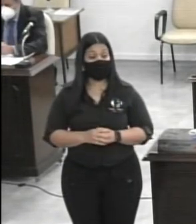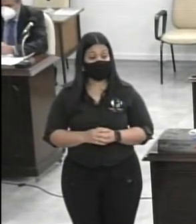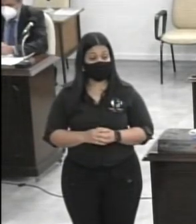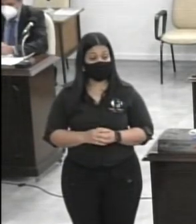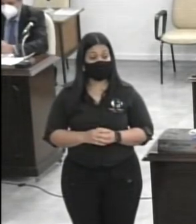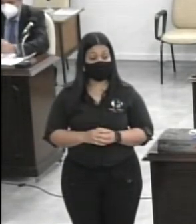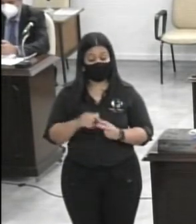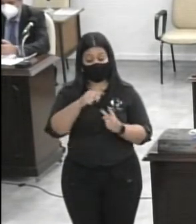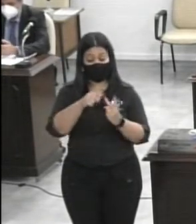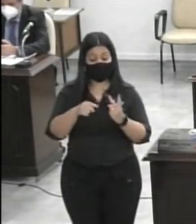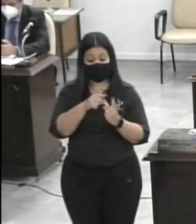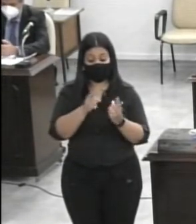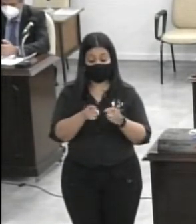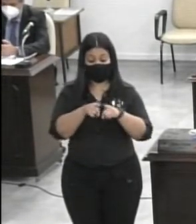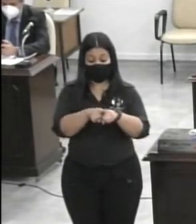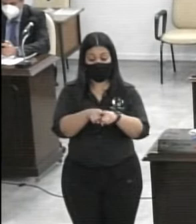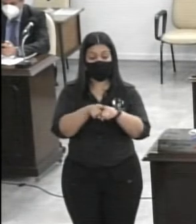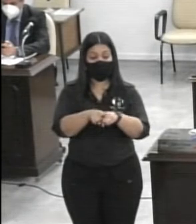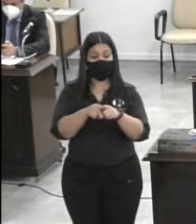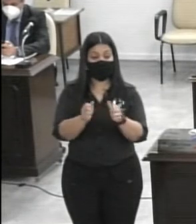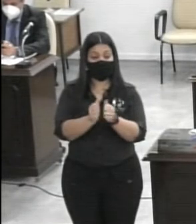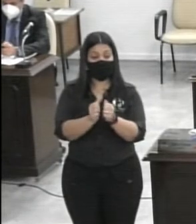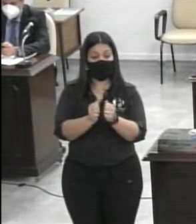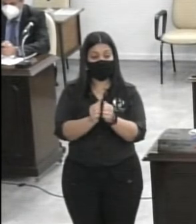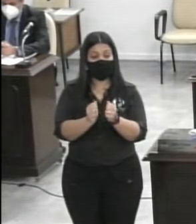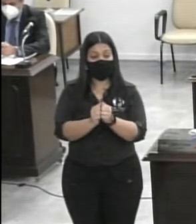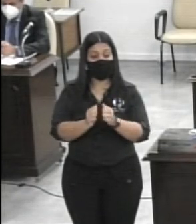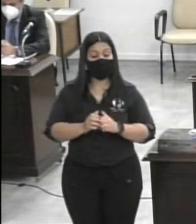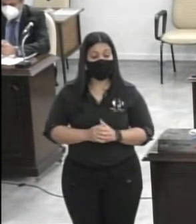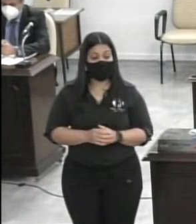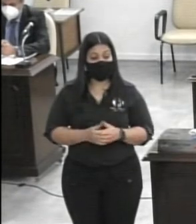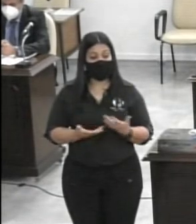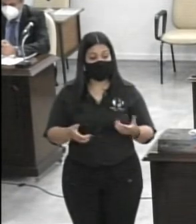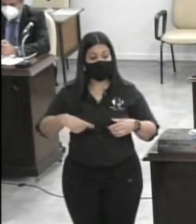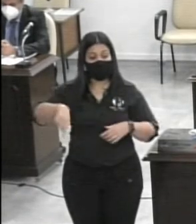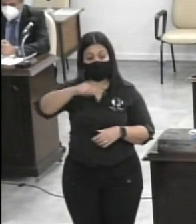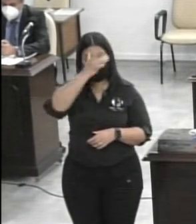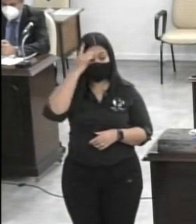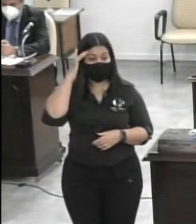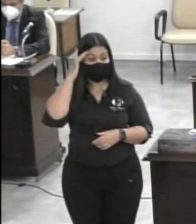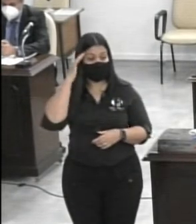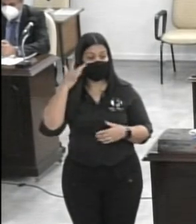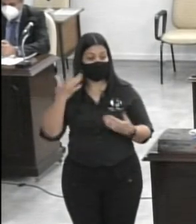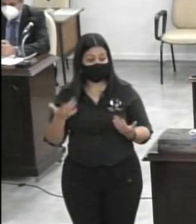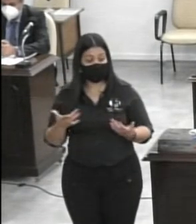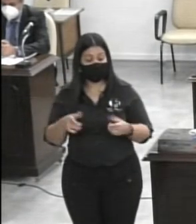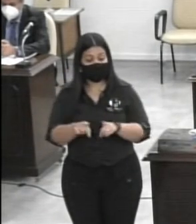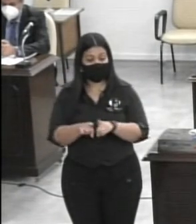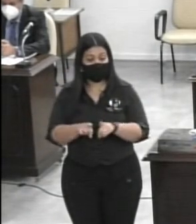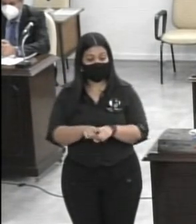pilares da administração, porque lida direto também com as pessoas, com crianças, com debilidades.